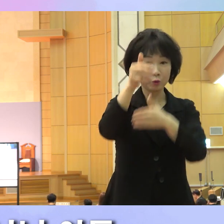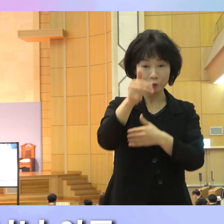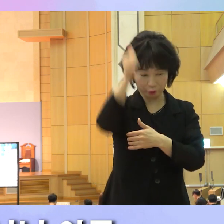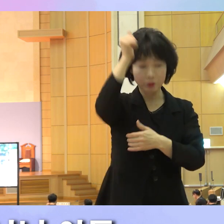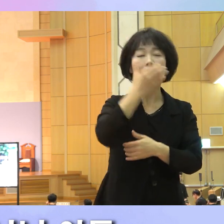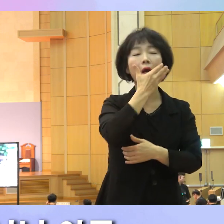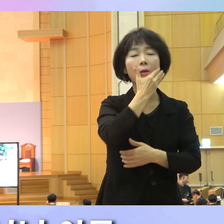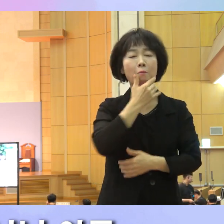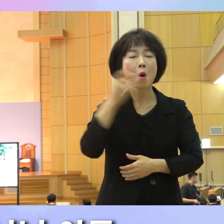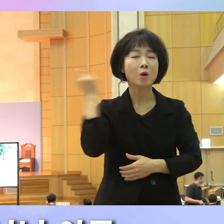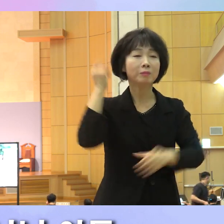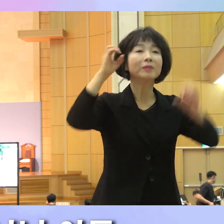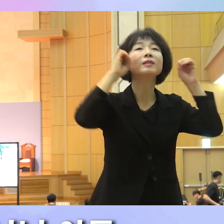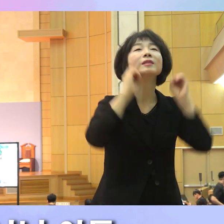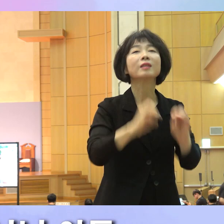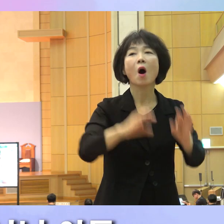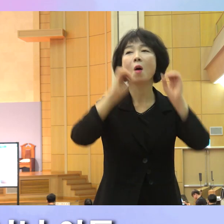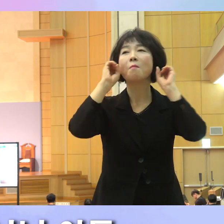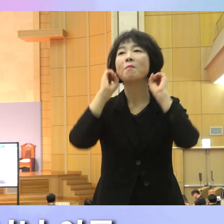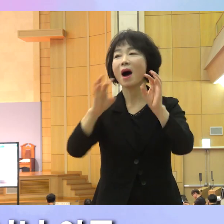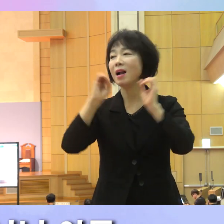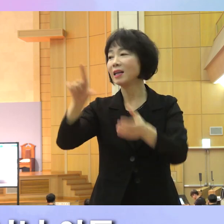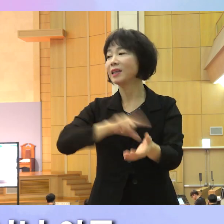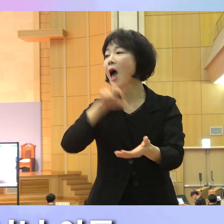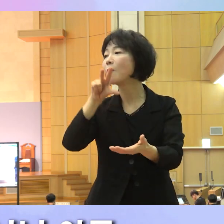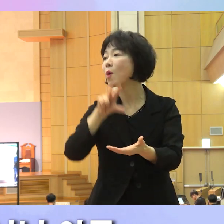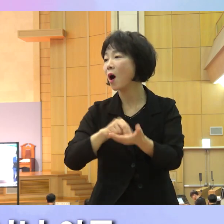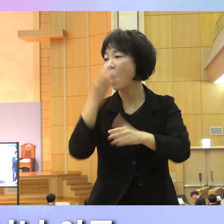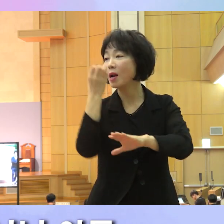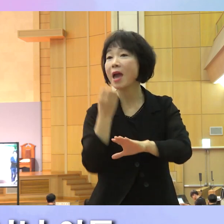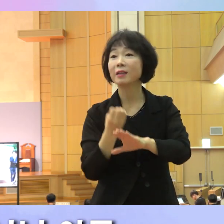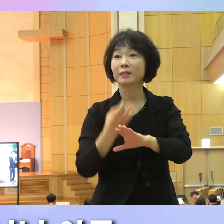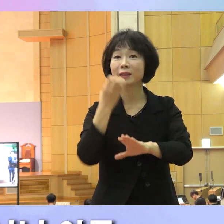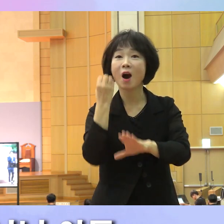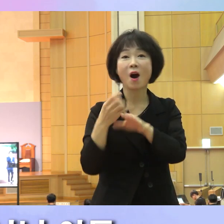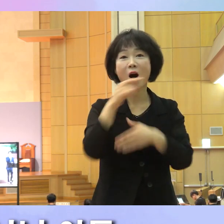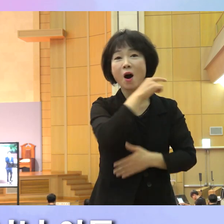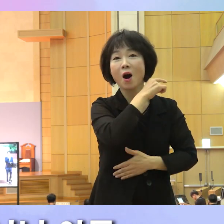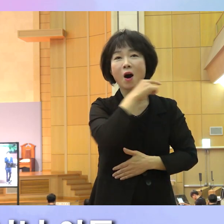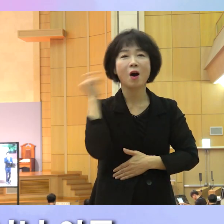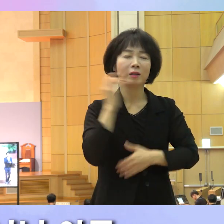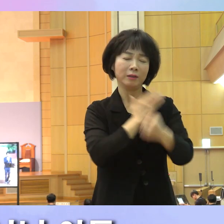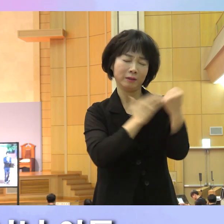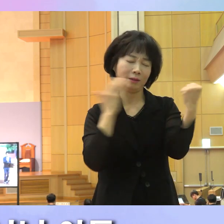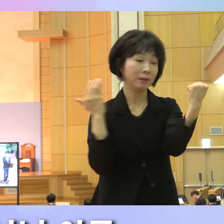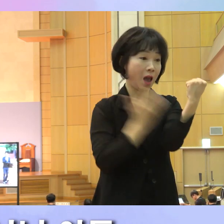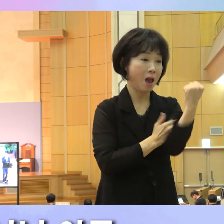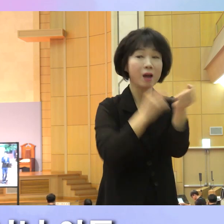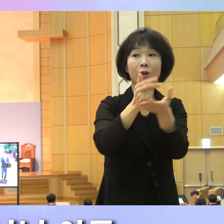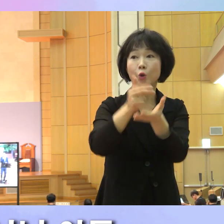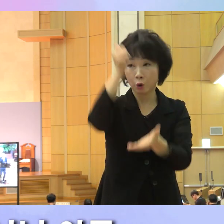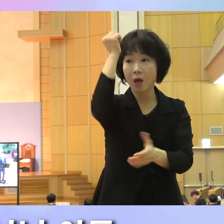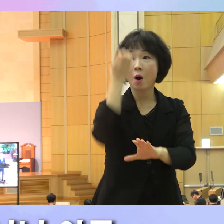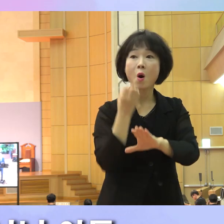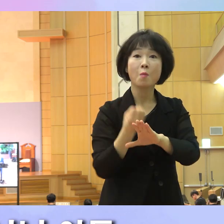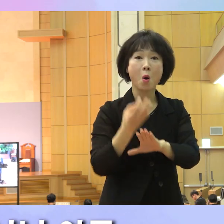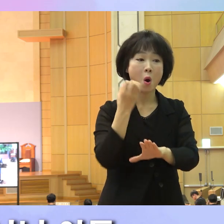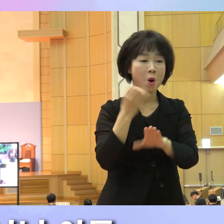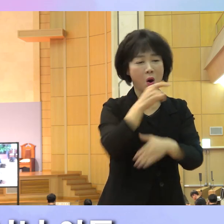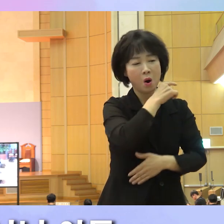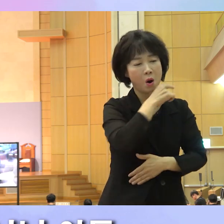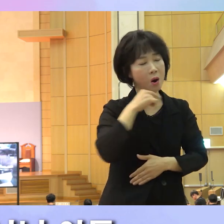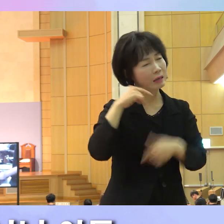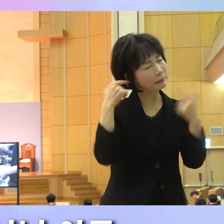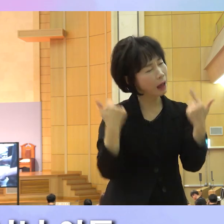구주의 복음을 전할제로 보혈의 능력 주의